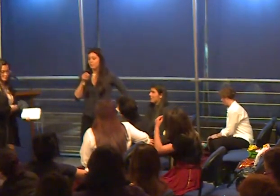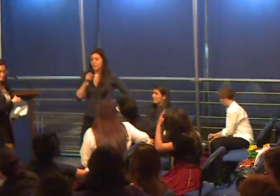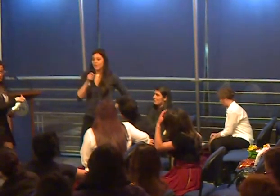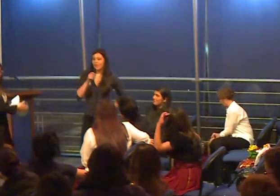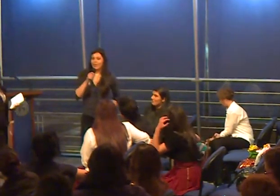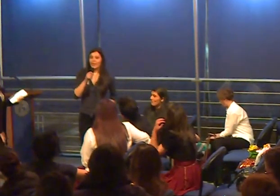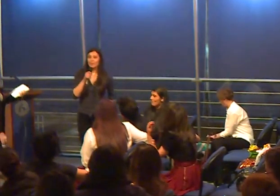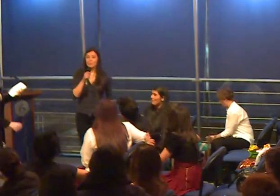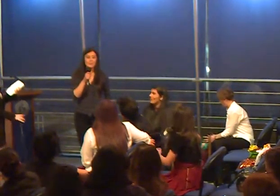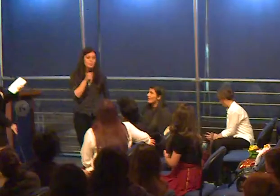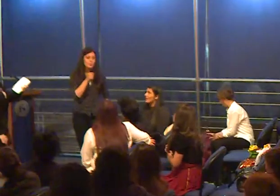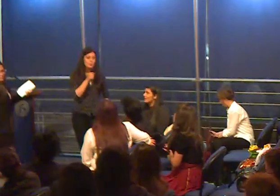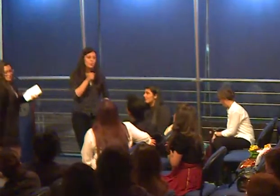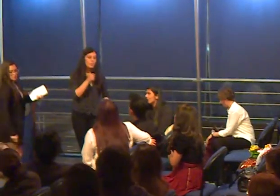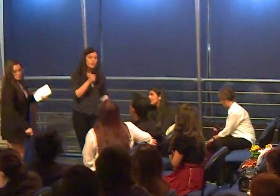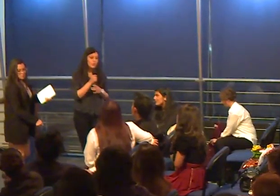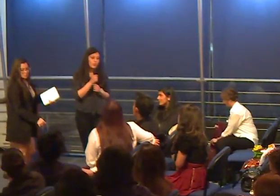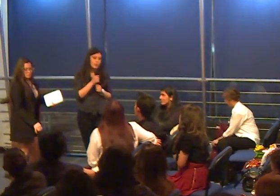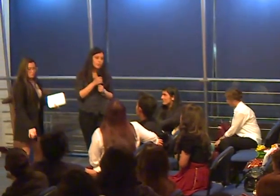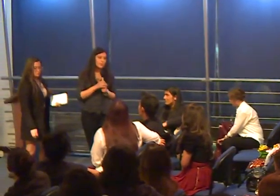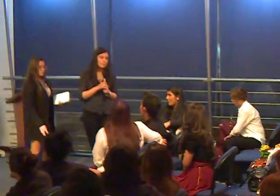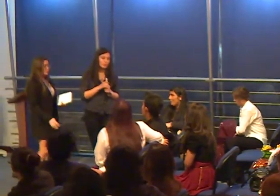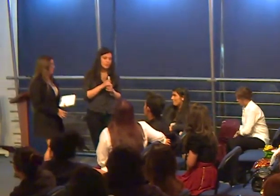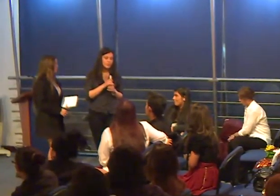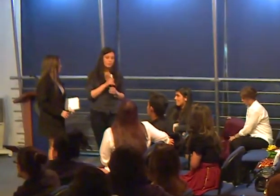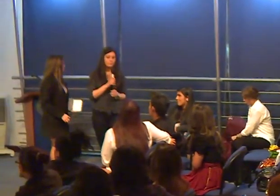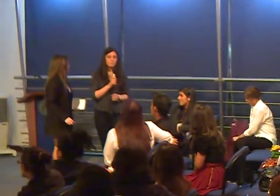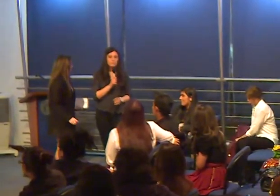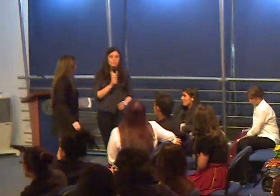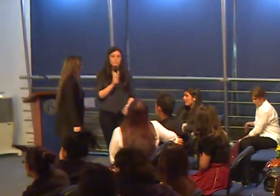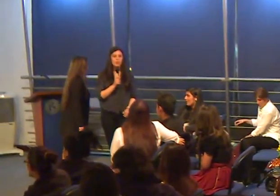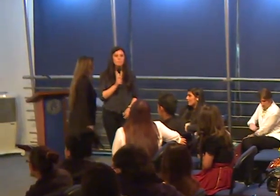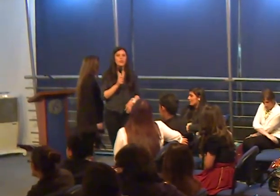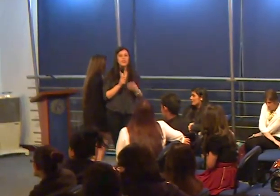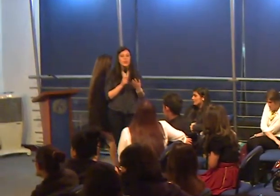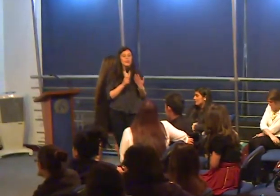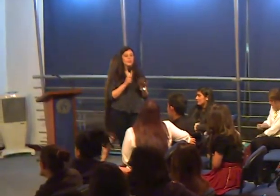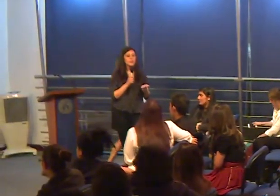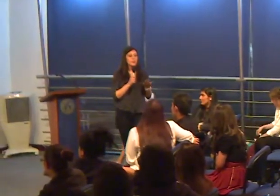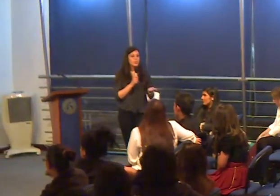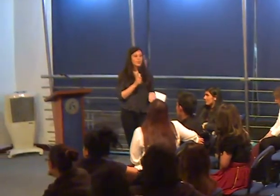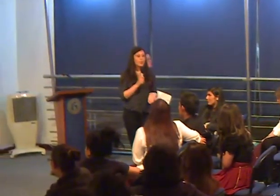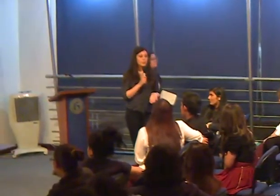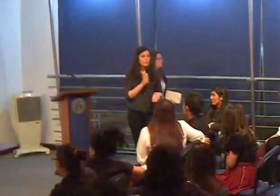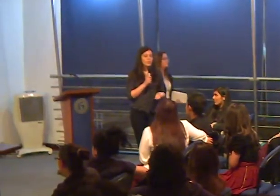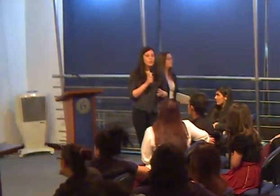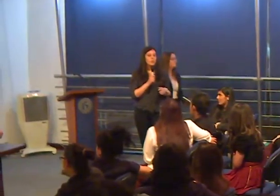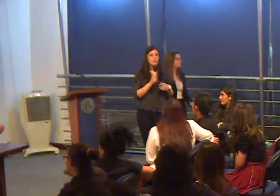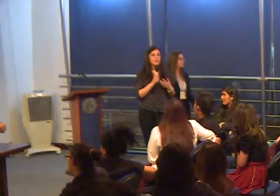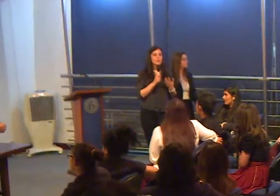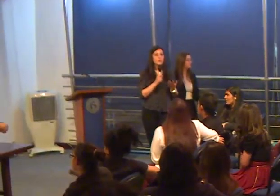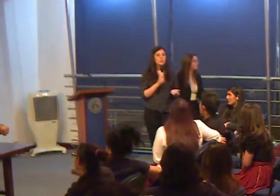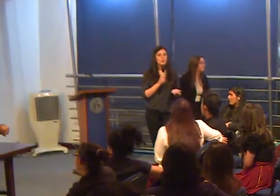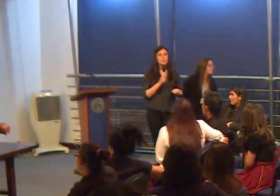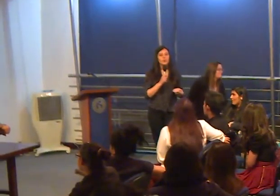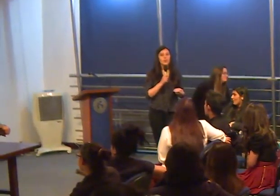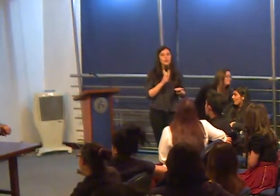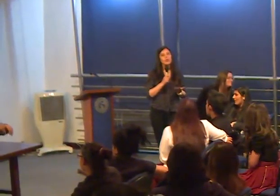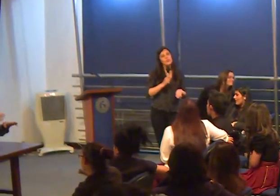Bueno, en principio fue muy complicado trabajar con esta población, pero ya con el transcurso del tiempo, pues